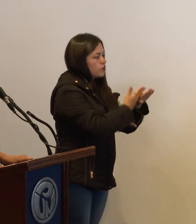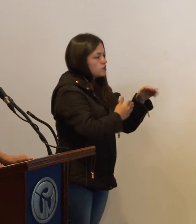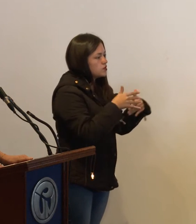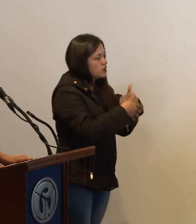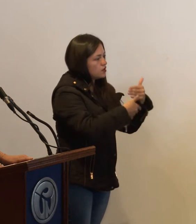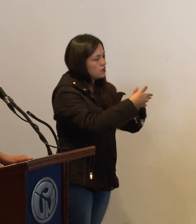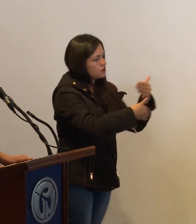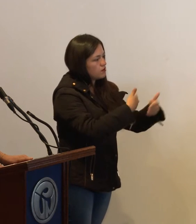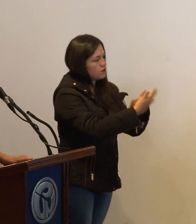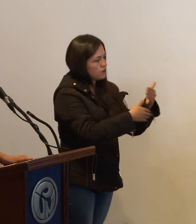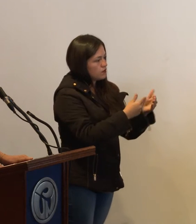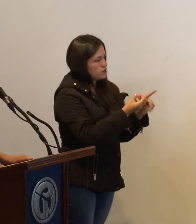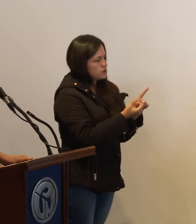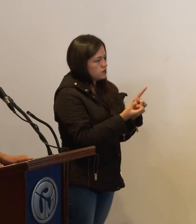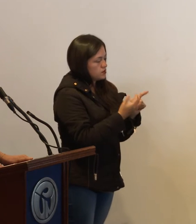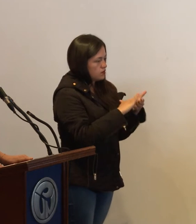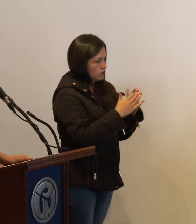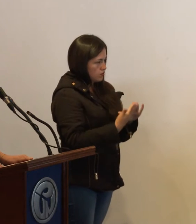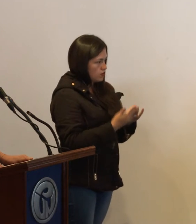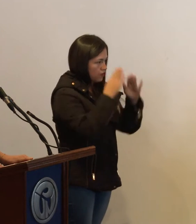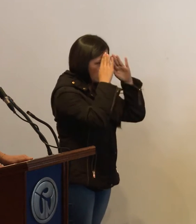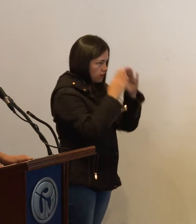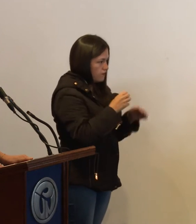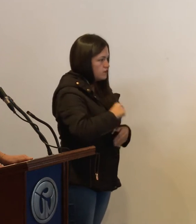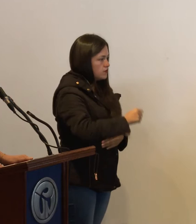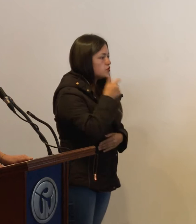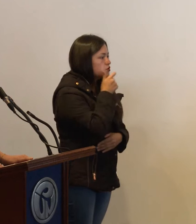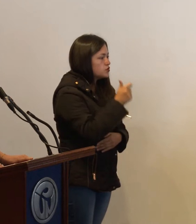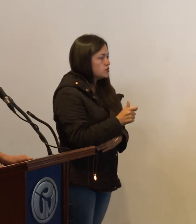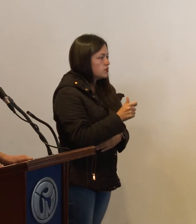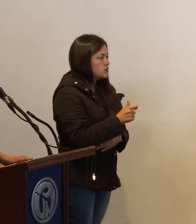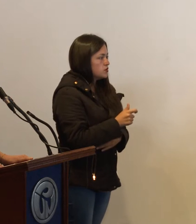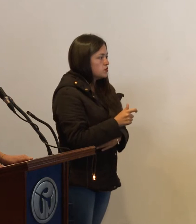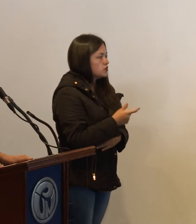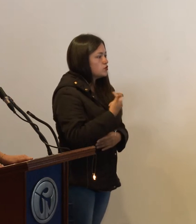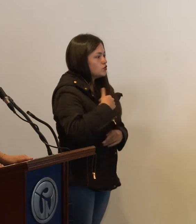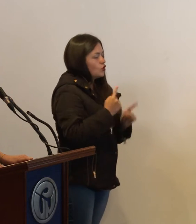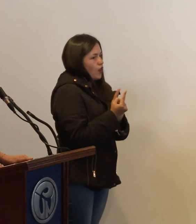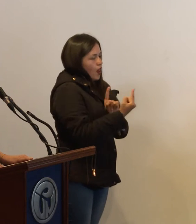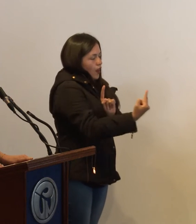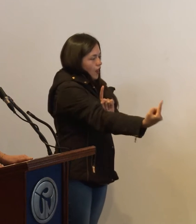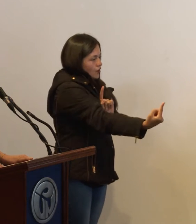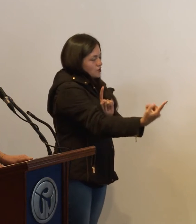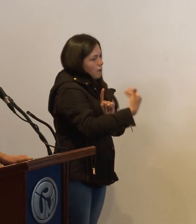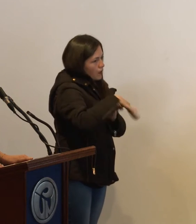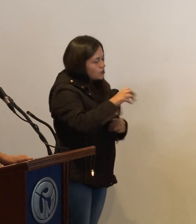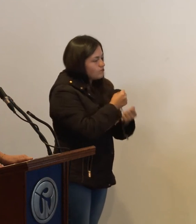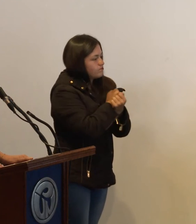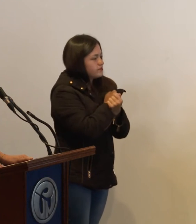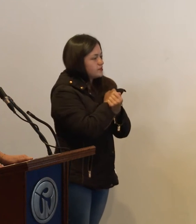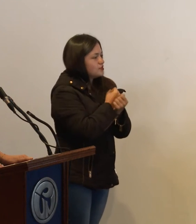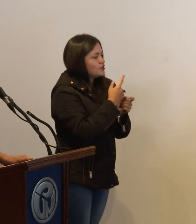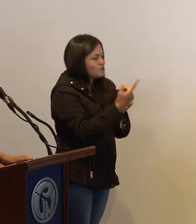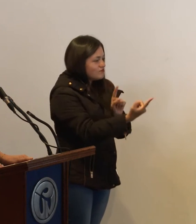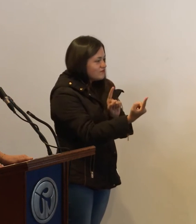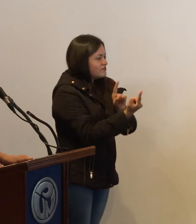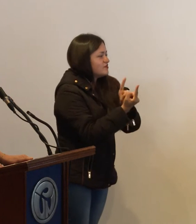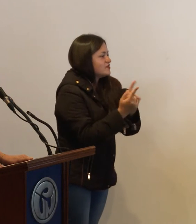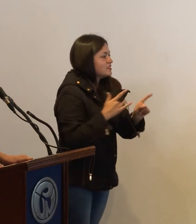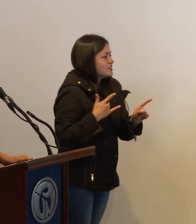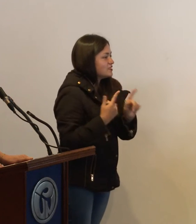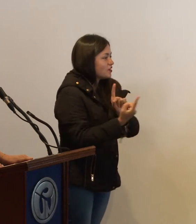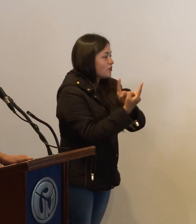del Programa de Educación Comunitaria con Énfasis en Derechos Humanos, desde lejos y con un profundo afecto, me uno a ustedes en esta alegre